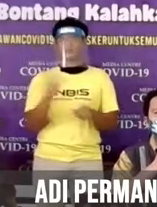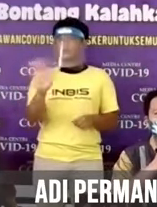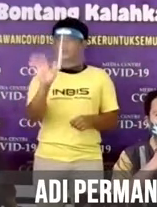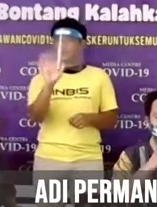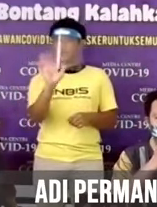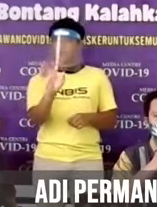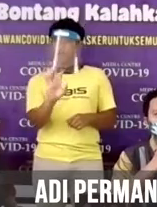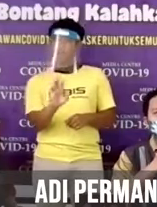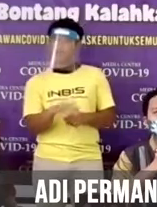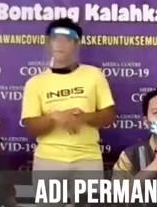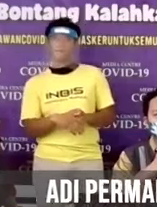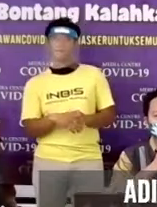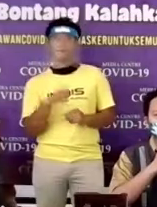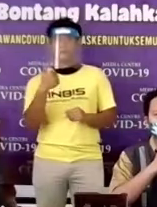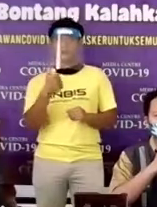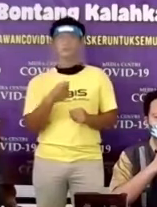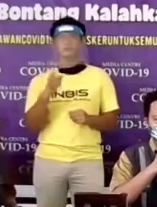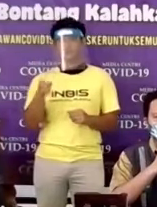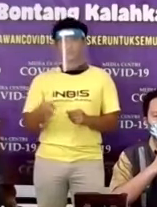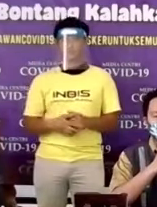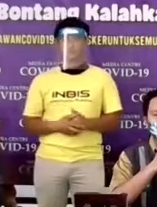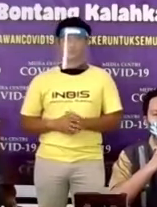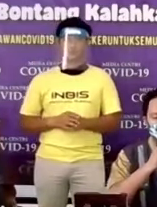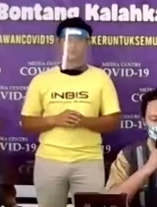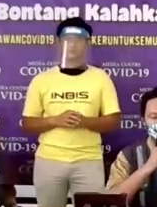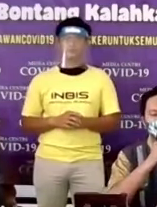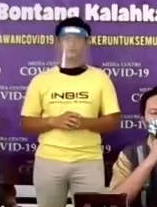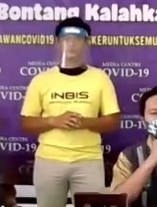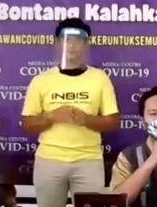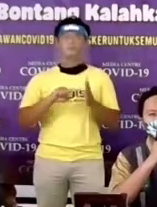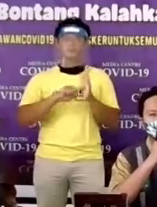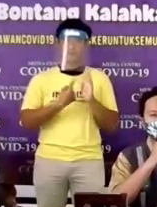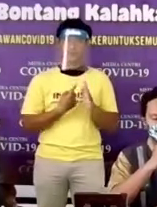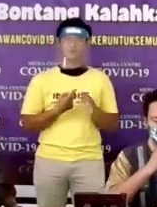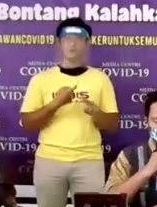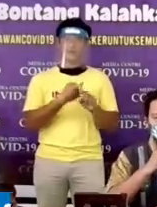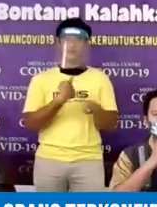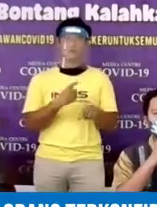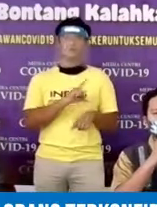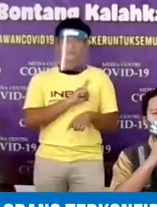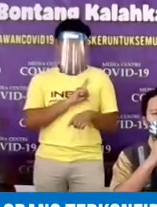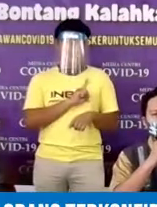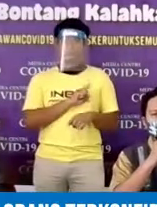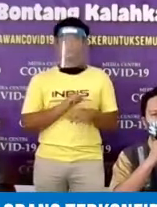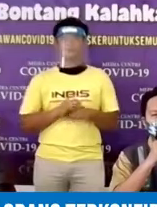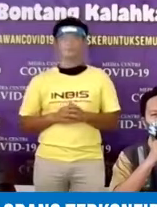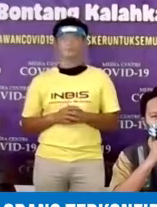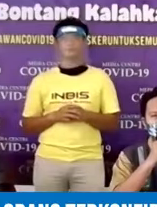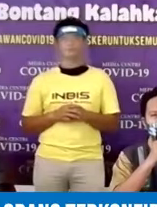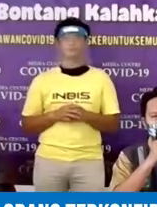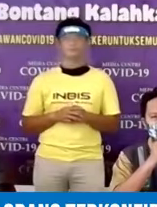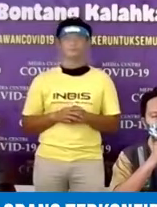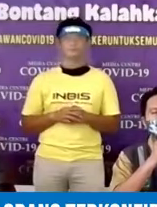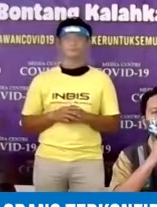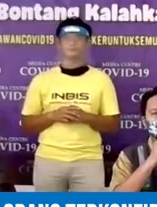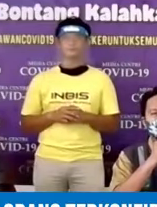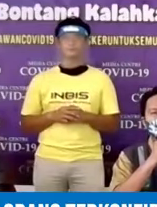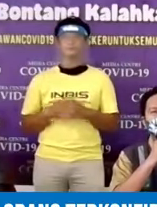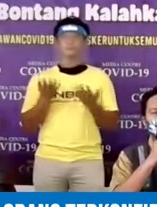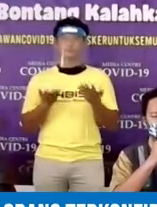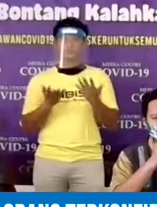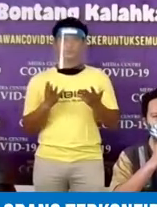taruh yang lain kita kita ingatkan mulai dari kita sendiri kita lakukan protokol kopina intense 19 kita bisa menjadi contoh bagi kita